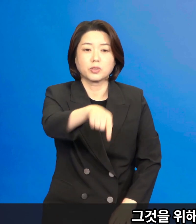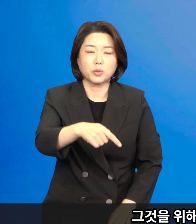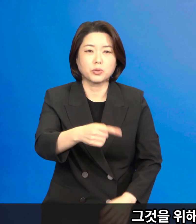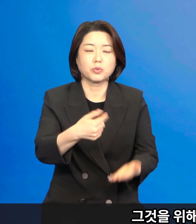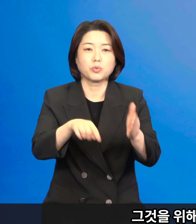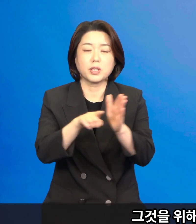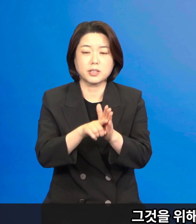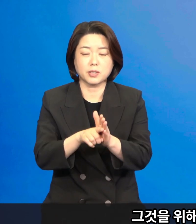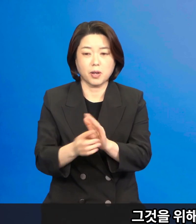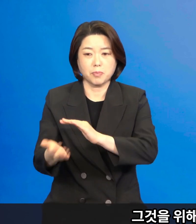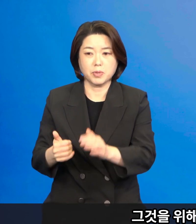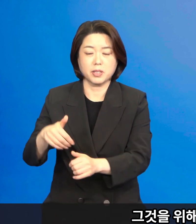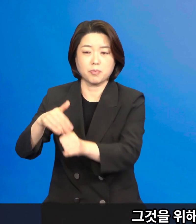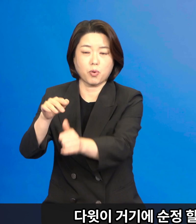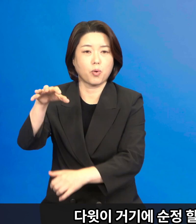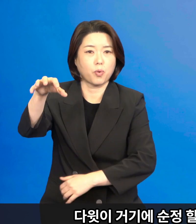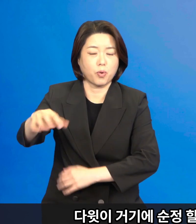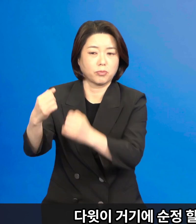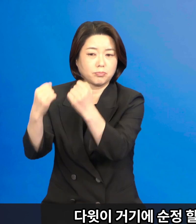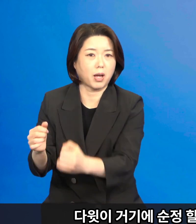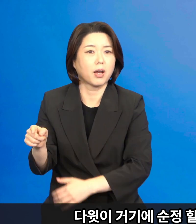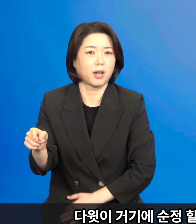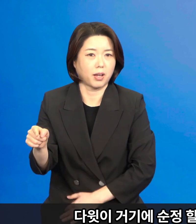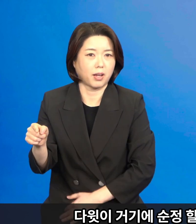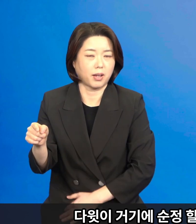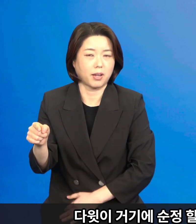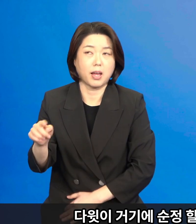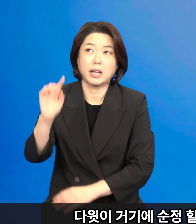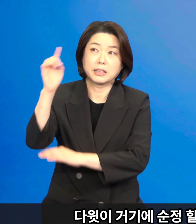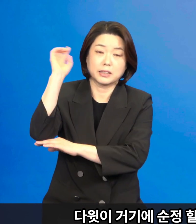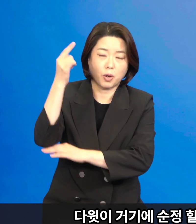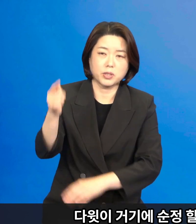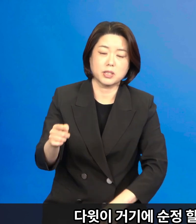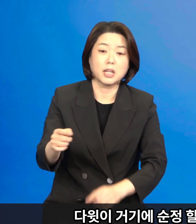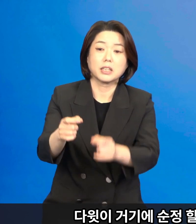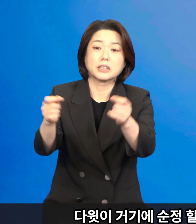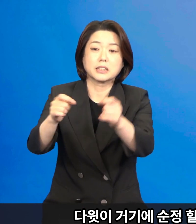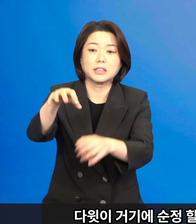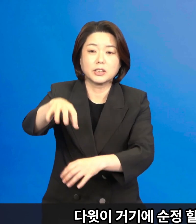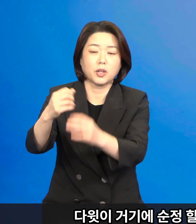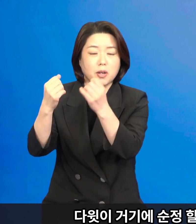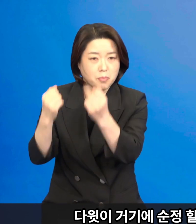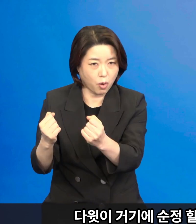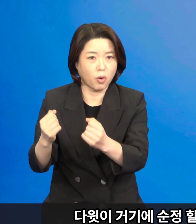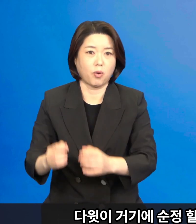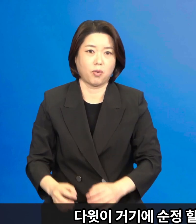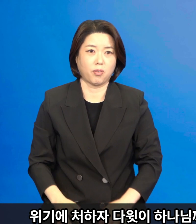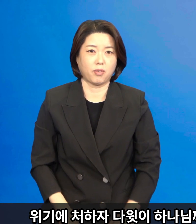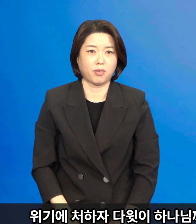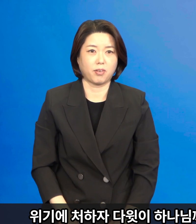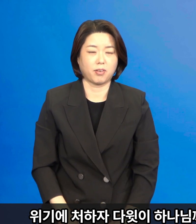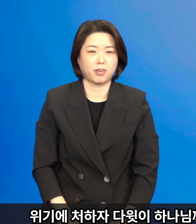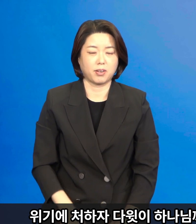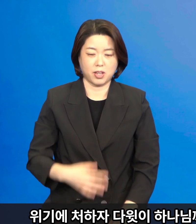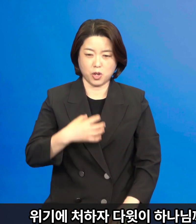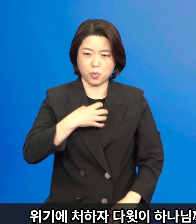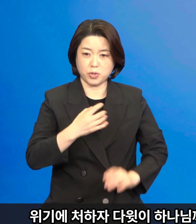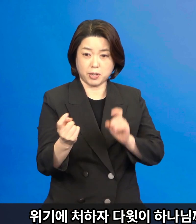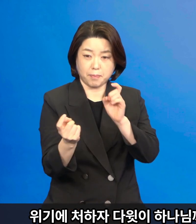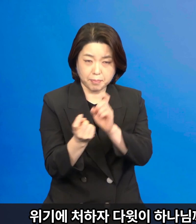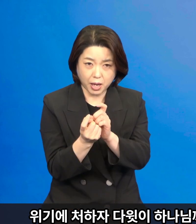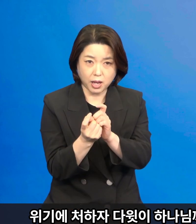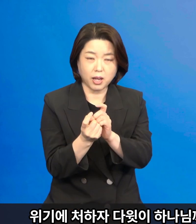미리 보내신 것이죠. 다윗이 거기에 순종할 그곳에 그 근처에 있었던 거예요. 위기에